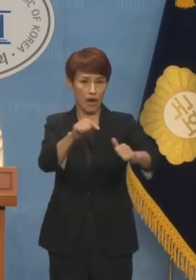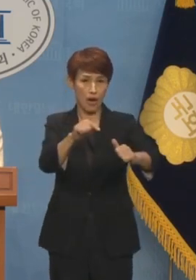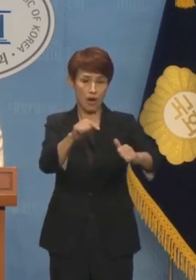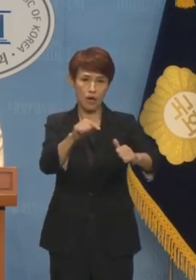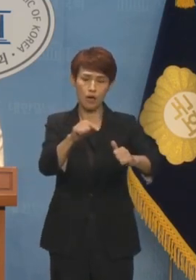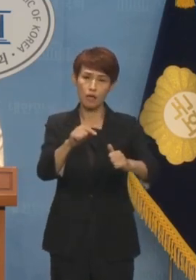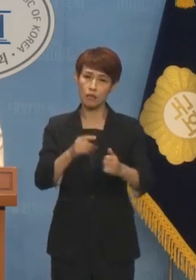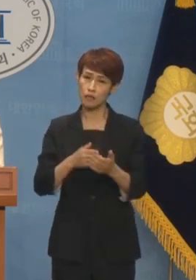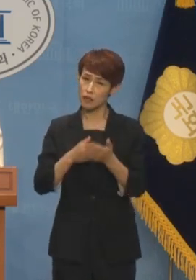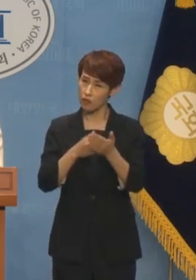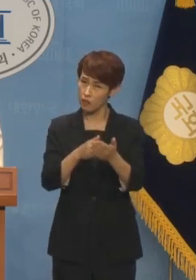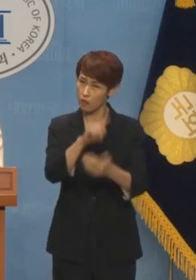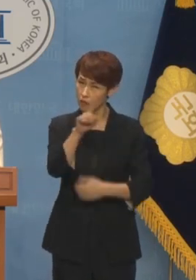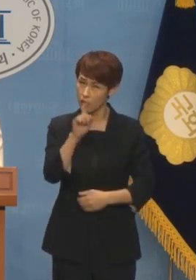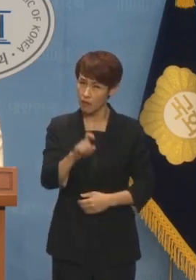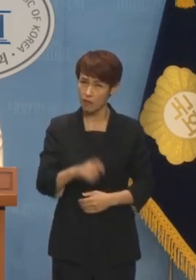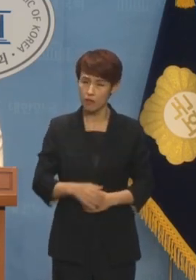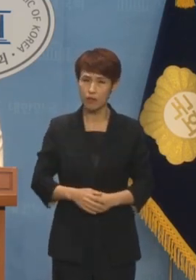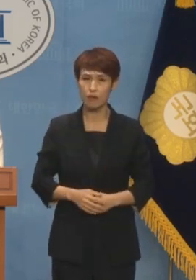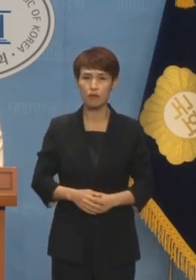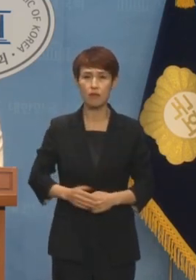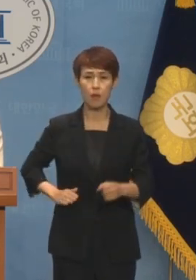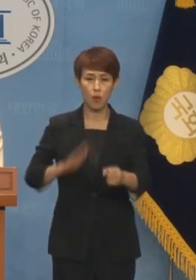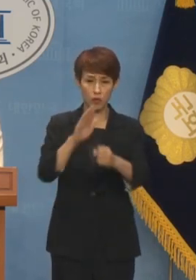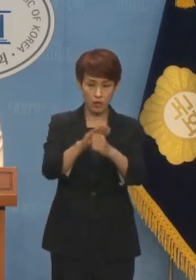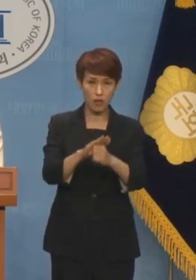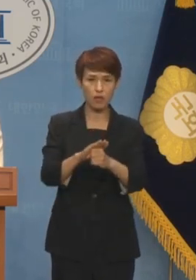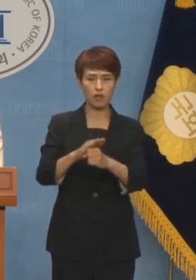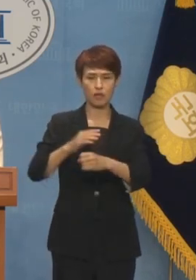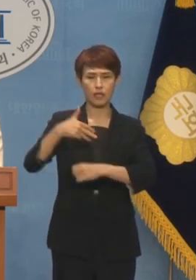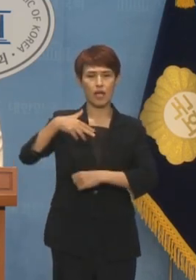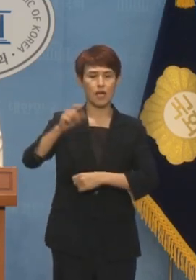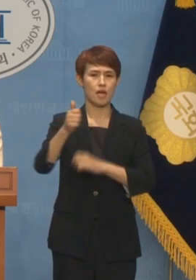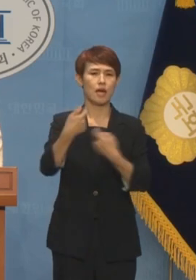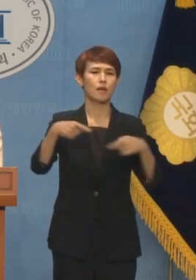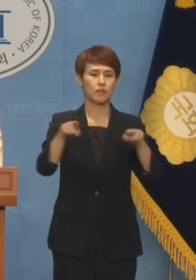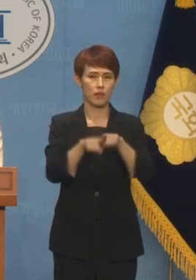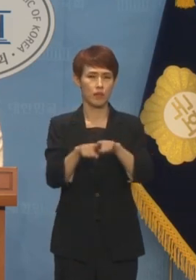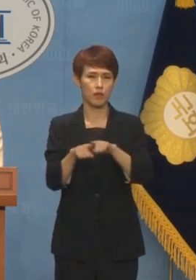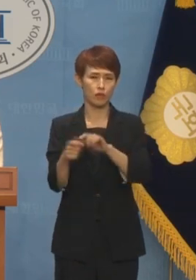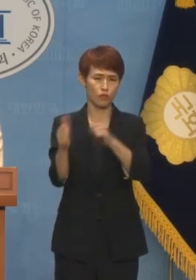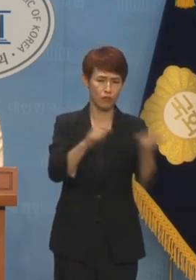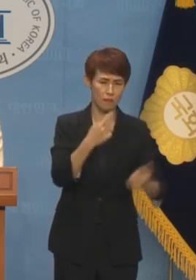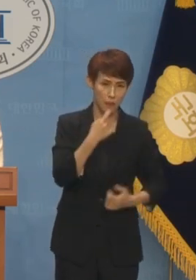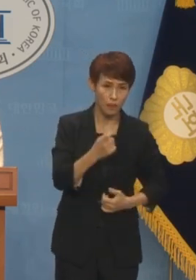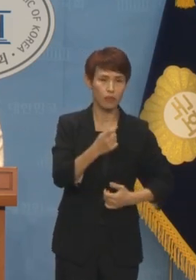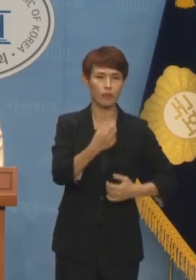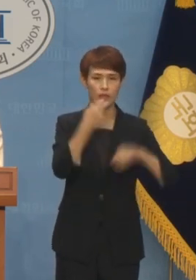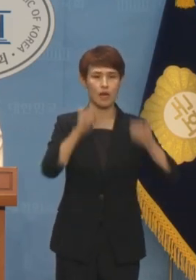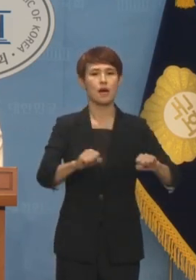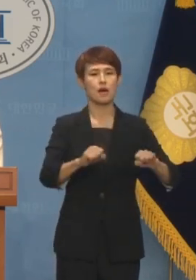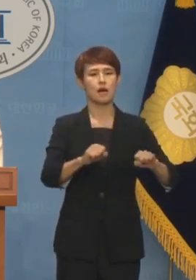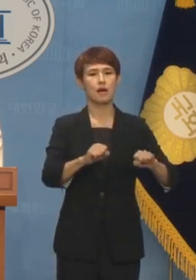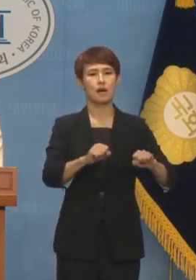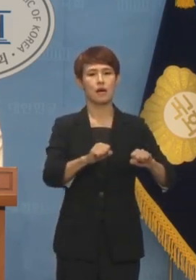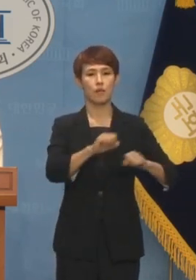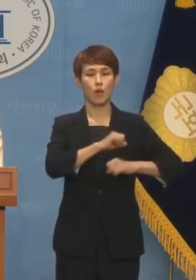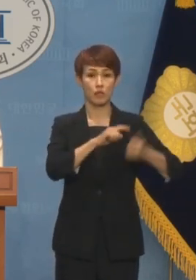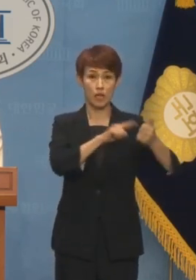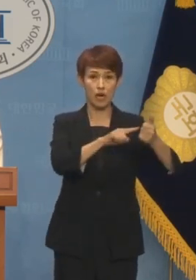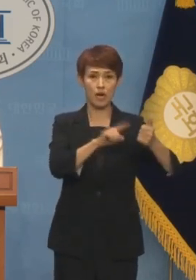의견입니까? 사망한 해병대원과 함께 급류에 휩쓸렸다 생존한 병사가 임성근